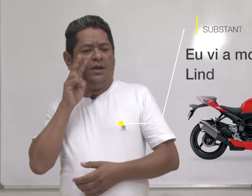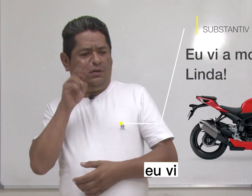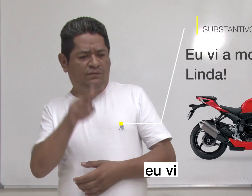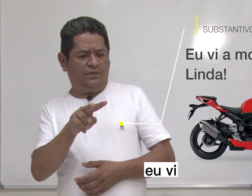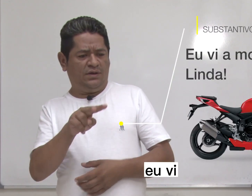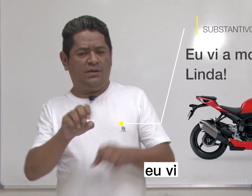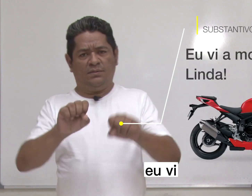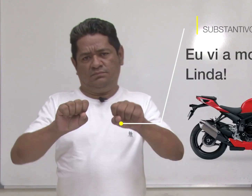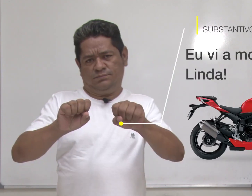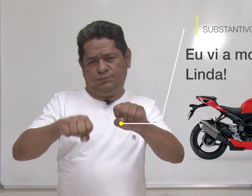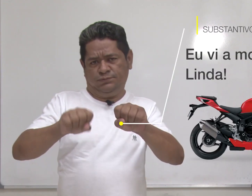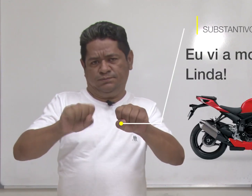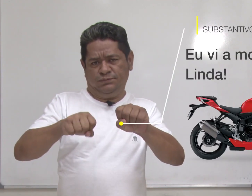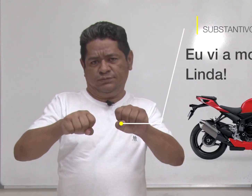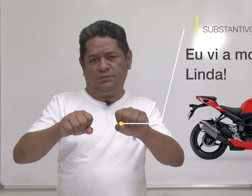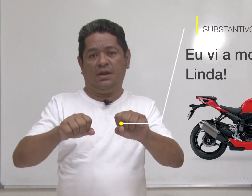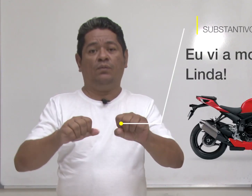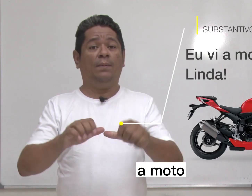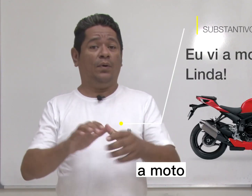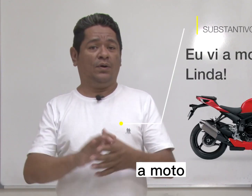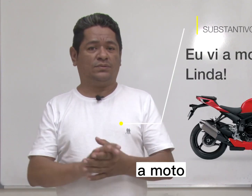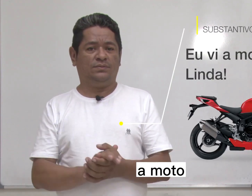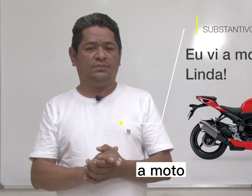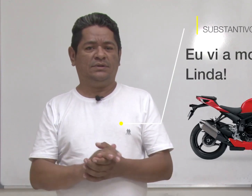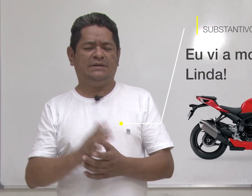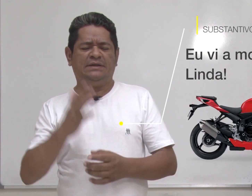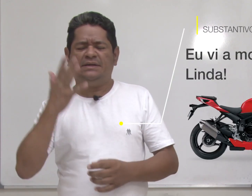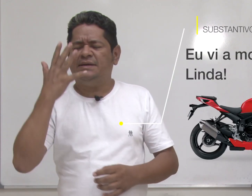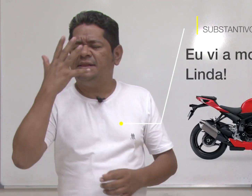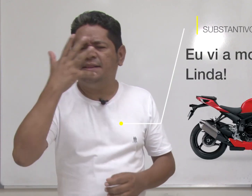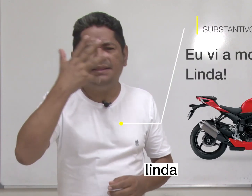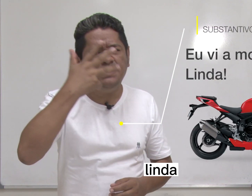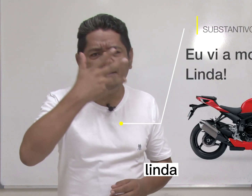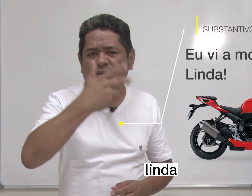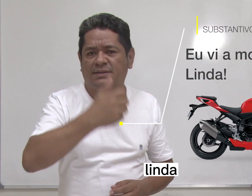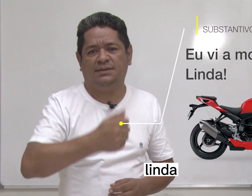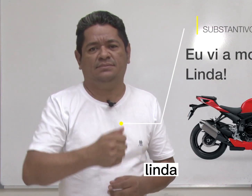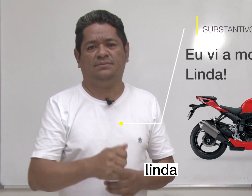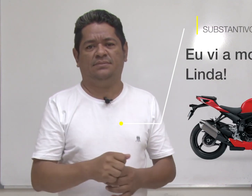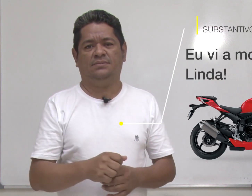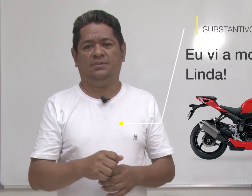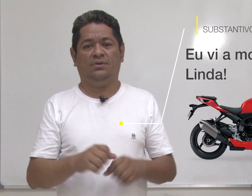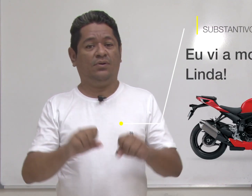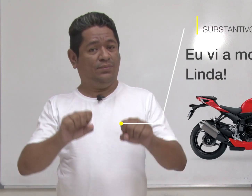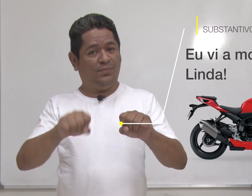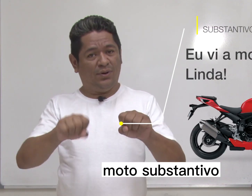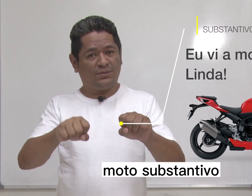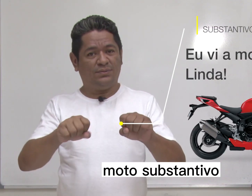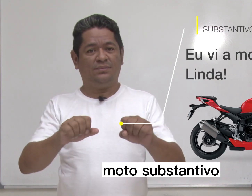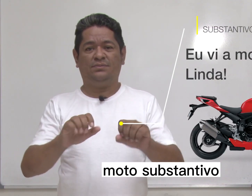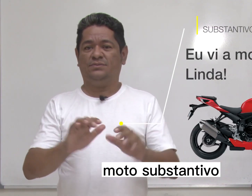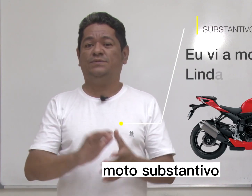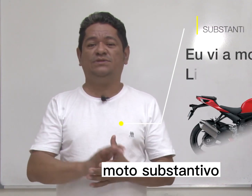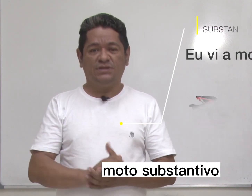Eu vi a moto. Linda. Moto,